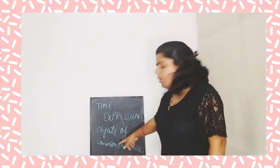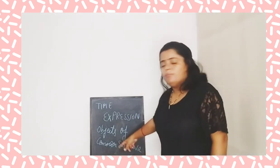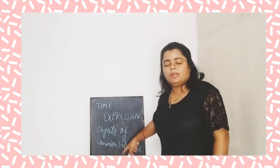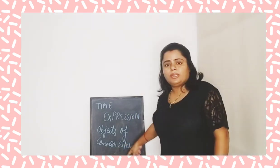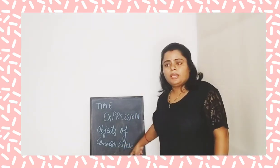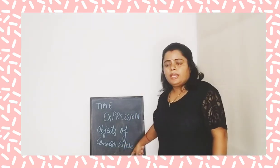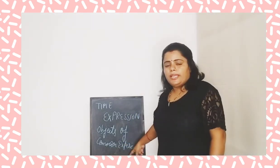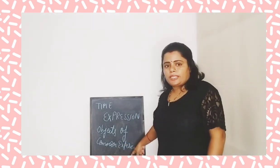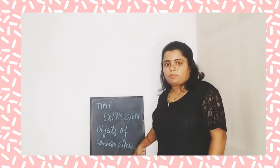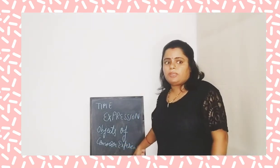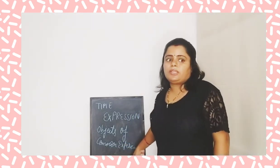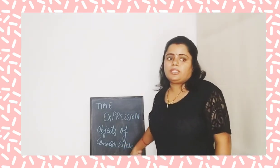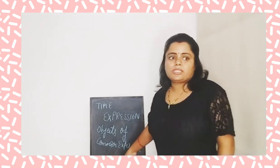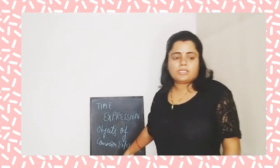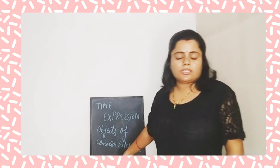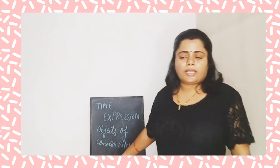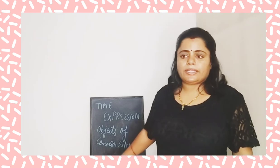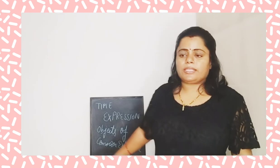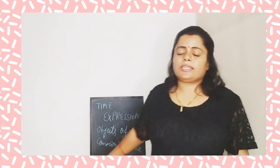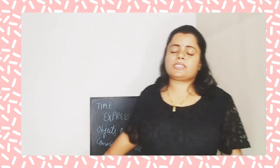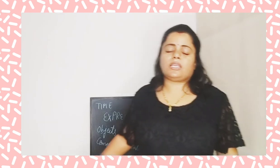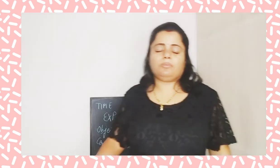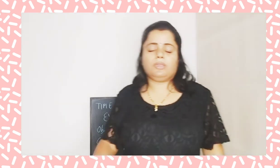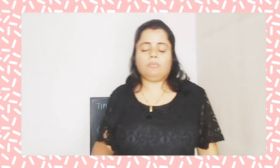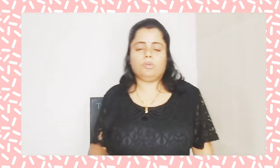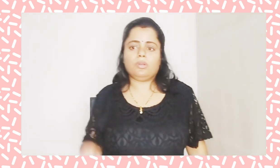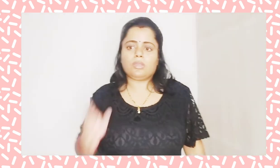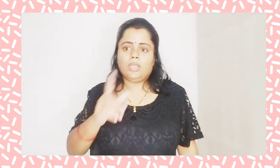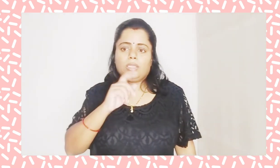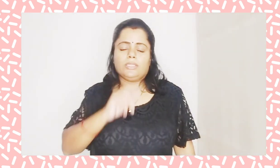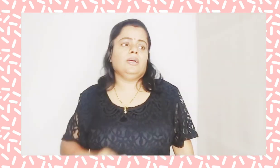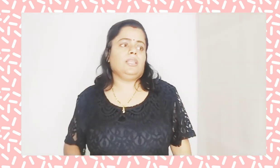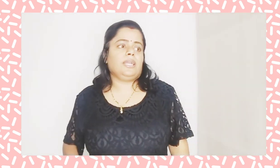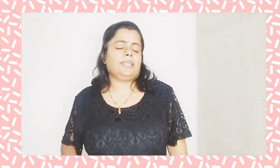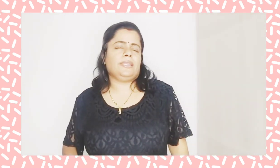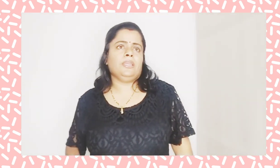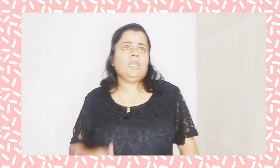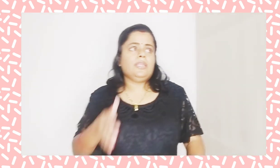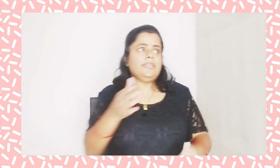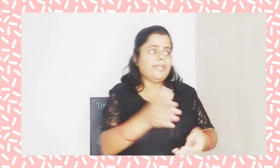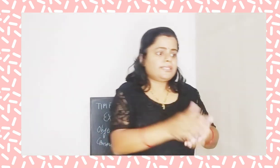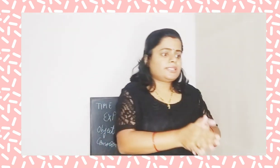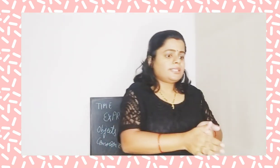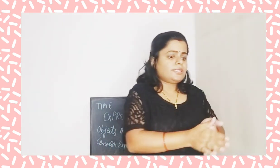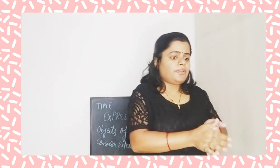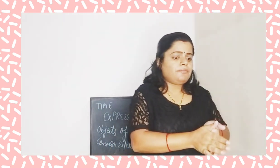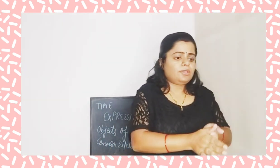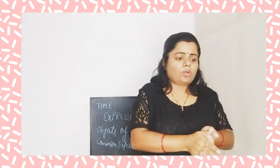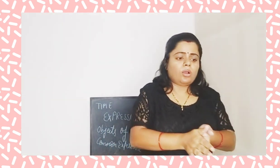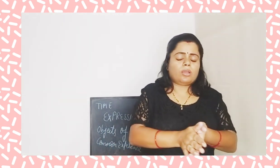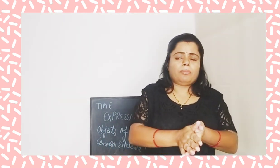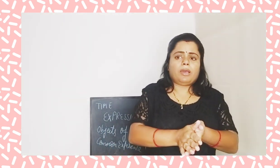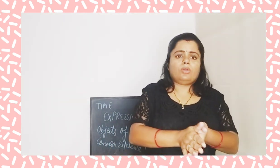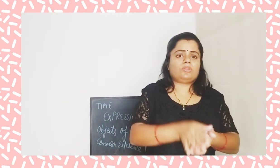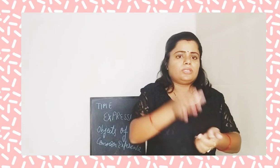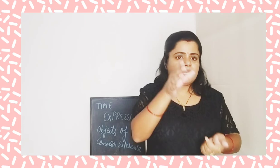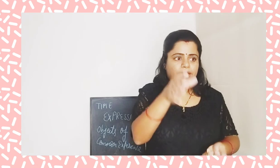कॉमन एक्सपीरियंसेस, राइट? इनके साथ भी हम लोग द लगाएंगे. नेक्स्ट इज व्हेन वी टॉक अबाउट